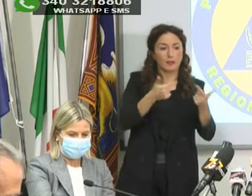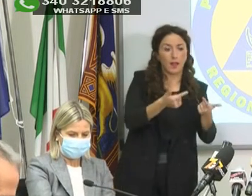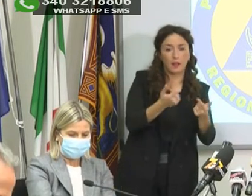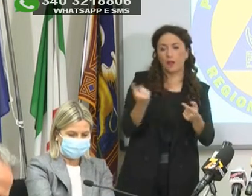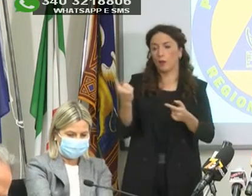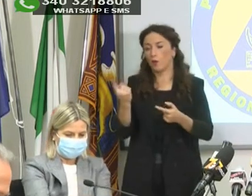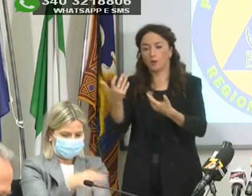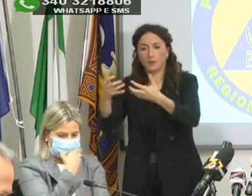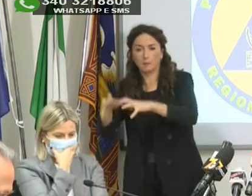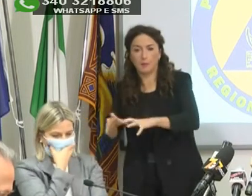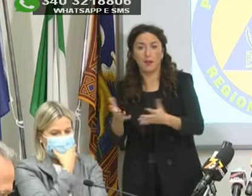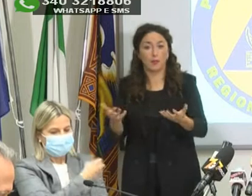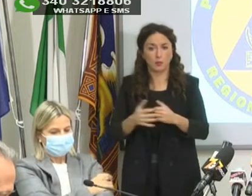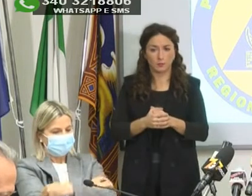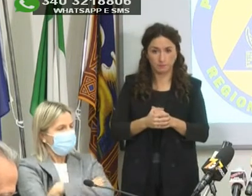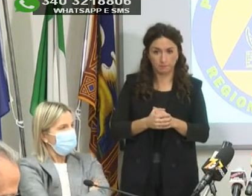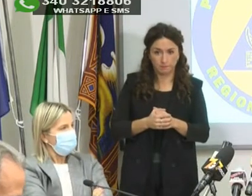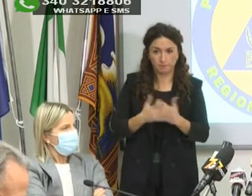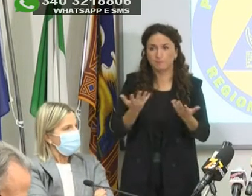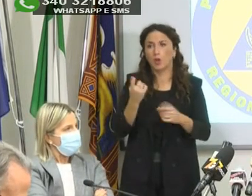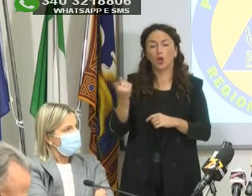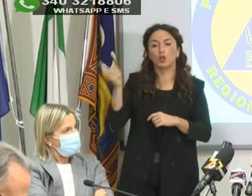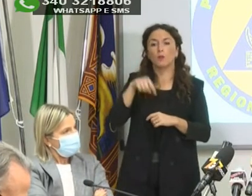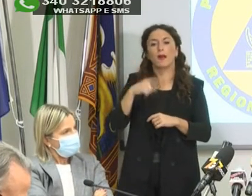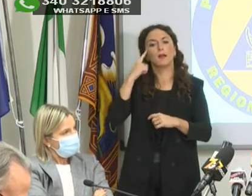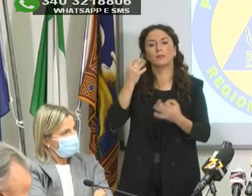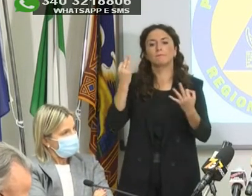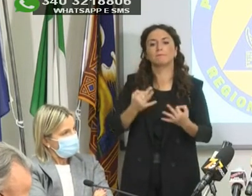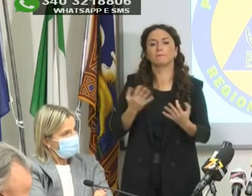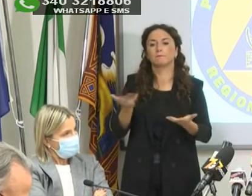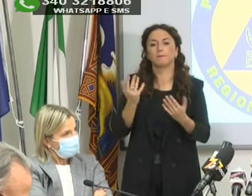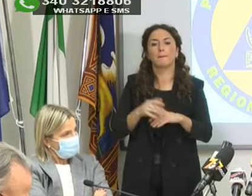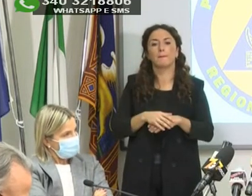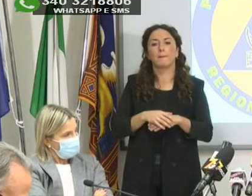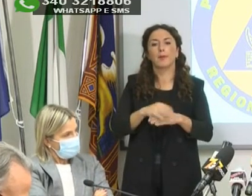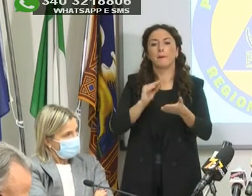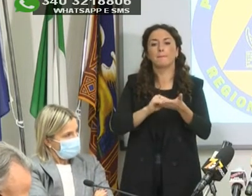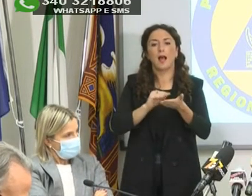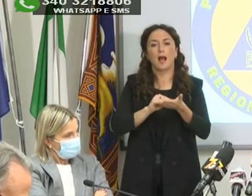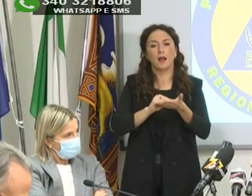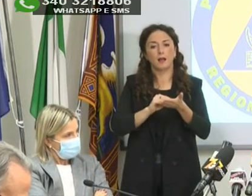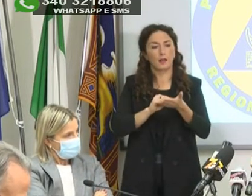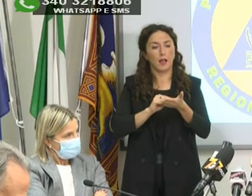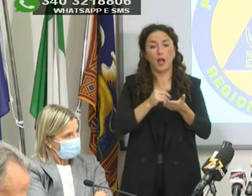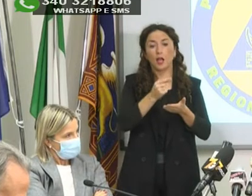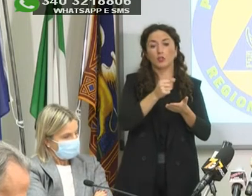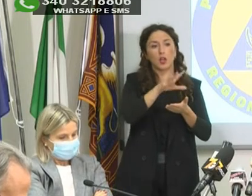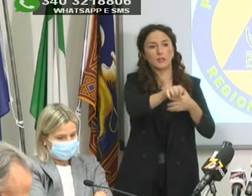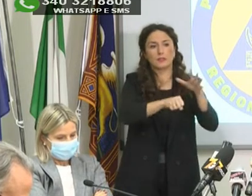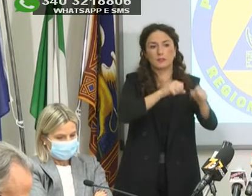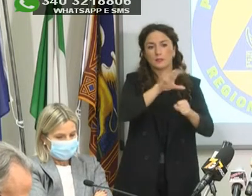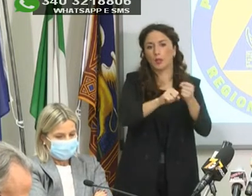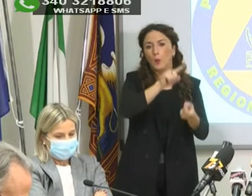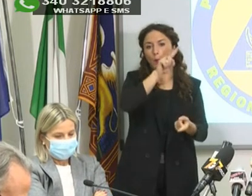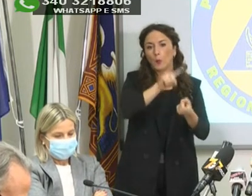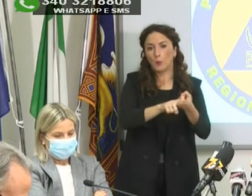che se noi domani decidessimo tutti di andare nella banca nostra di riferimento a prelevare tutti i nostri averi, per